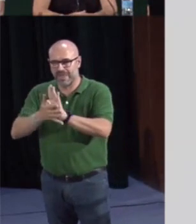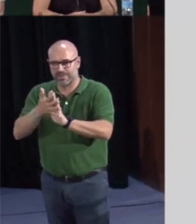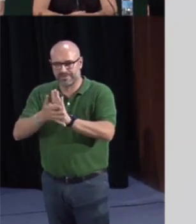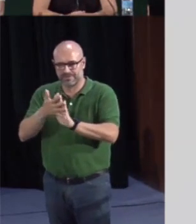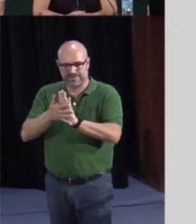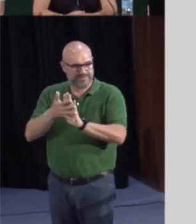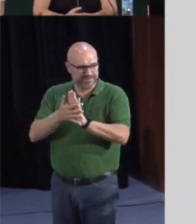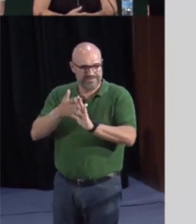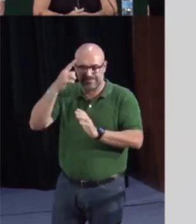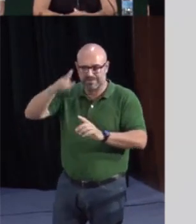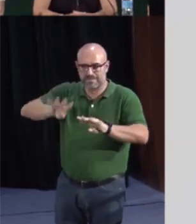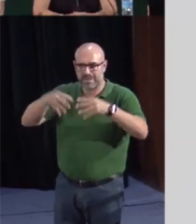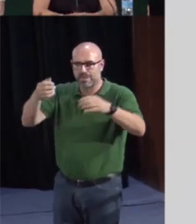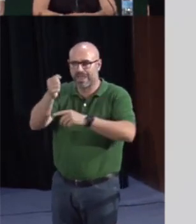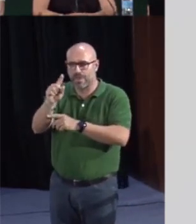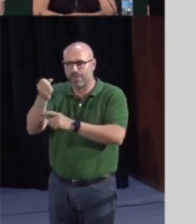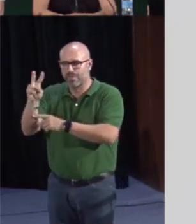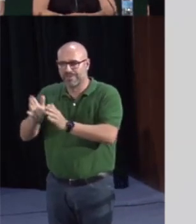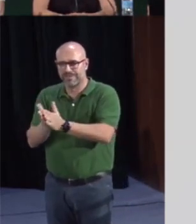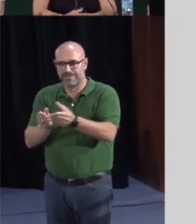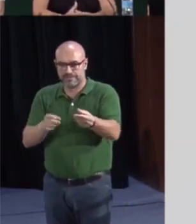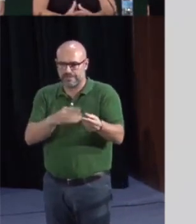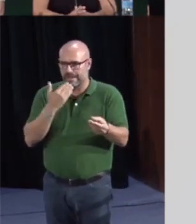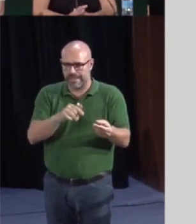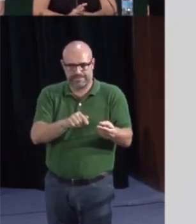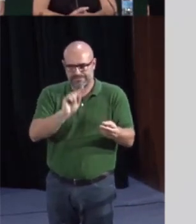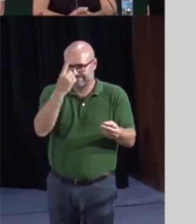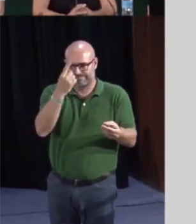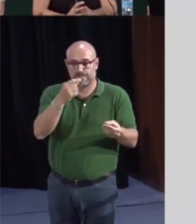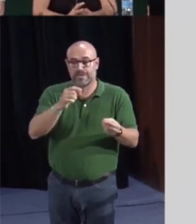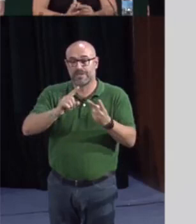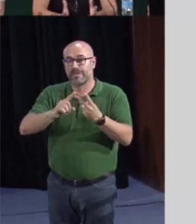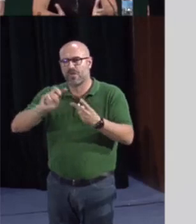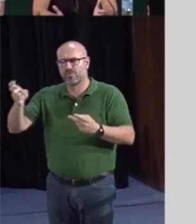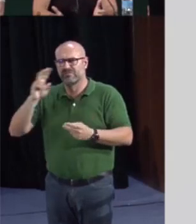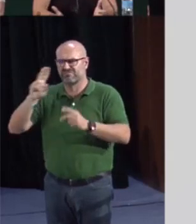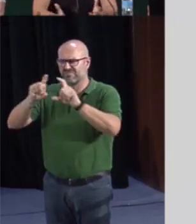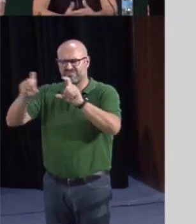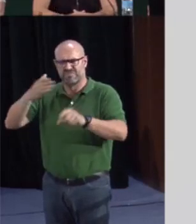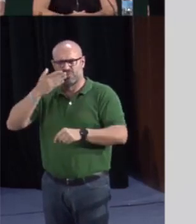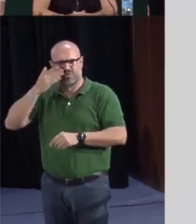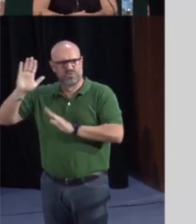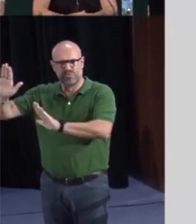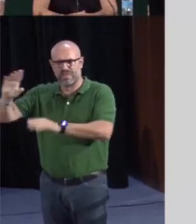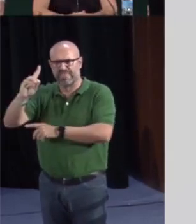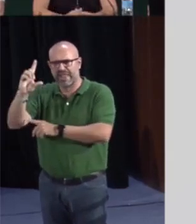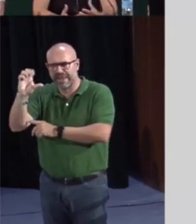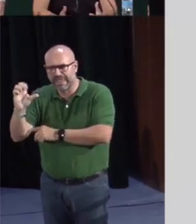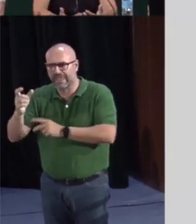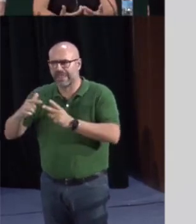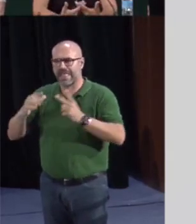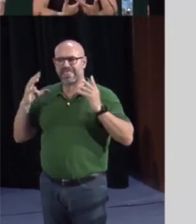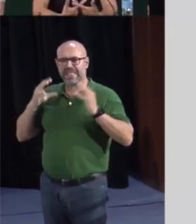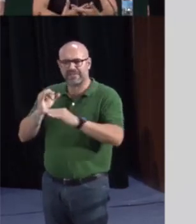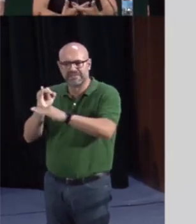sobre todo, a la propuesta curricular de la Fundación CNS, adaptada al Marco Común Europeo de Referencia de las Lenguas,